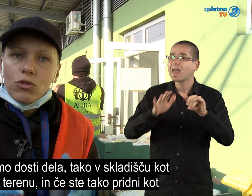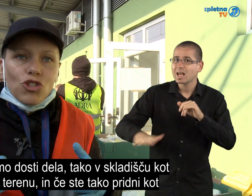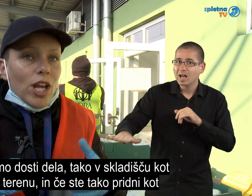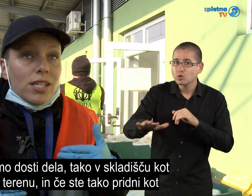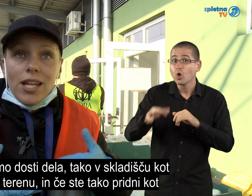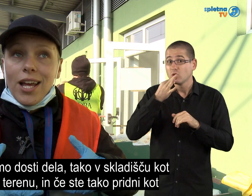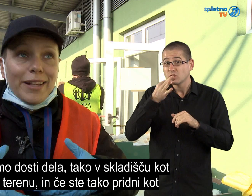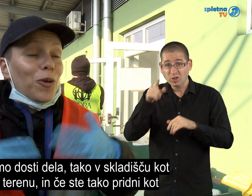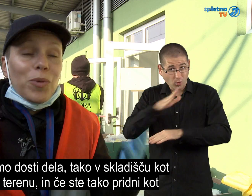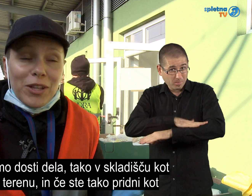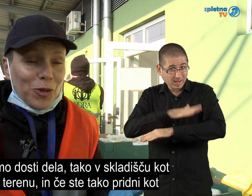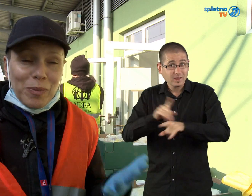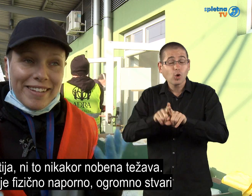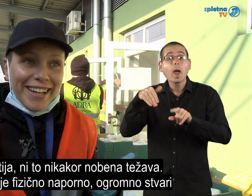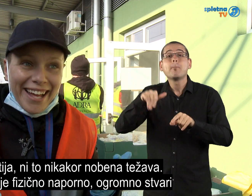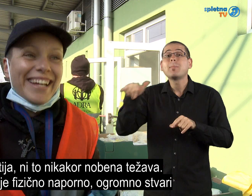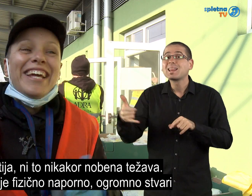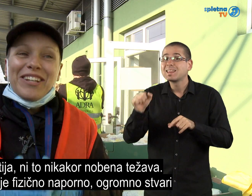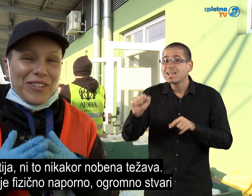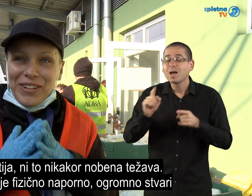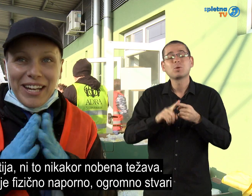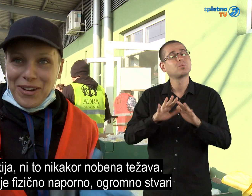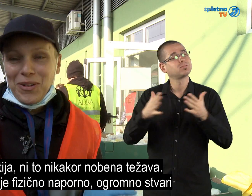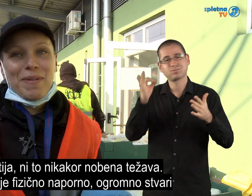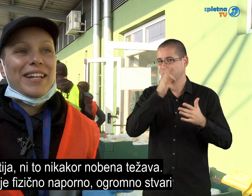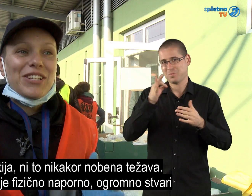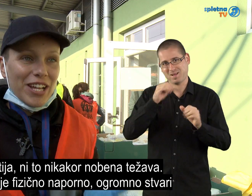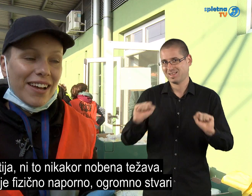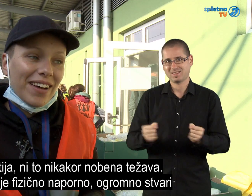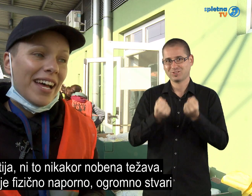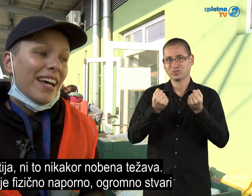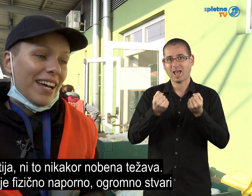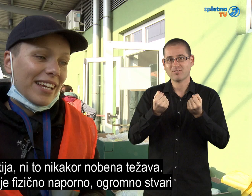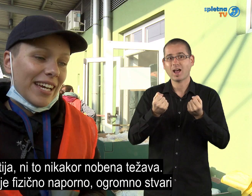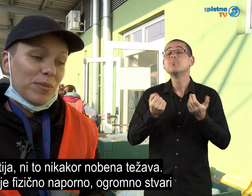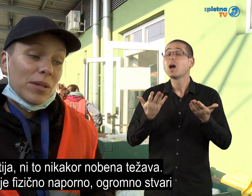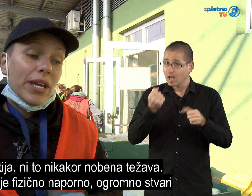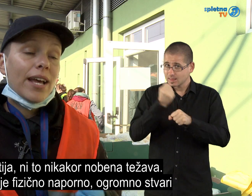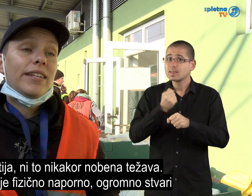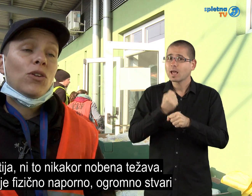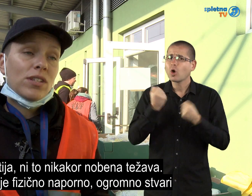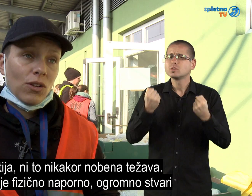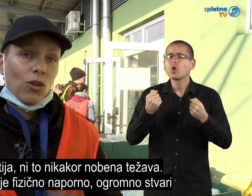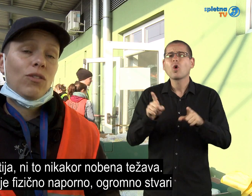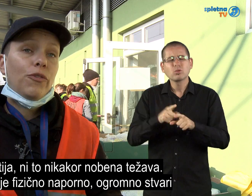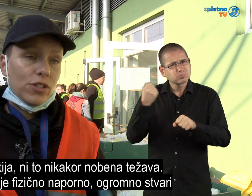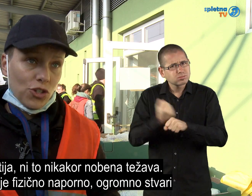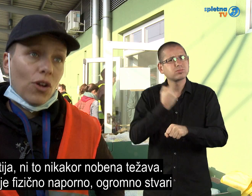če ste tako pridni kot Matija, ni to nikakor nobena težava, ker mislim, delo je zelo fizično,